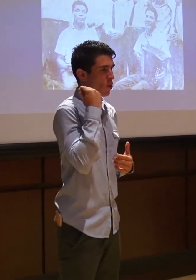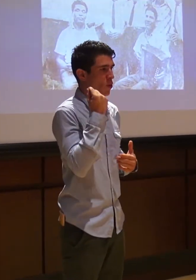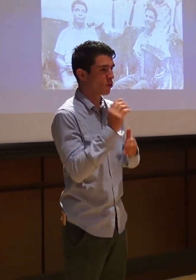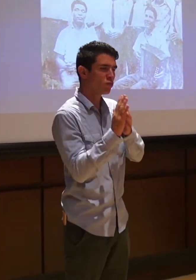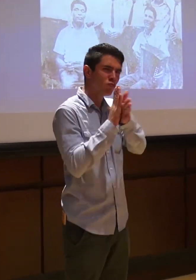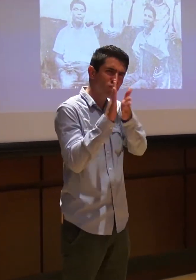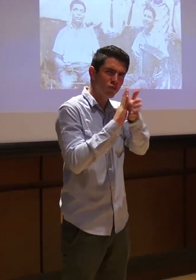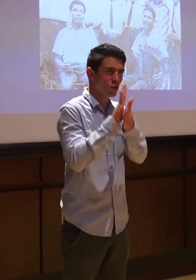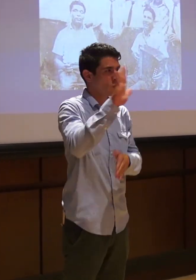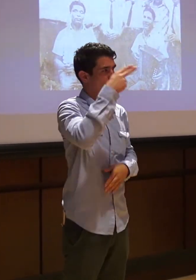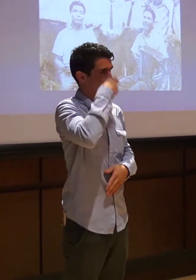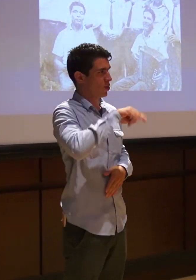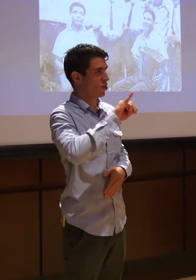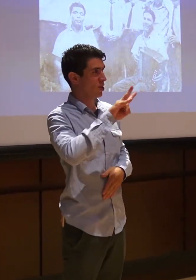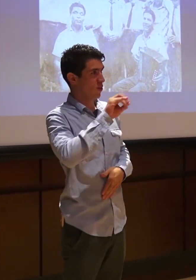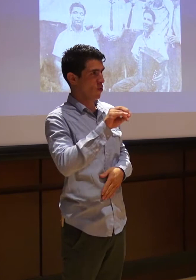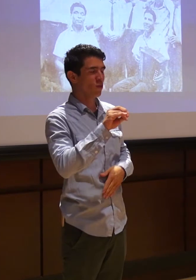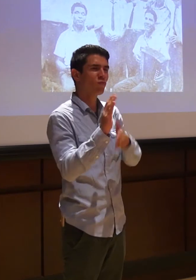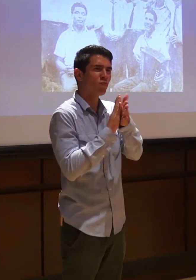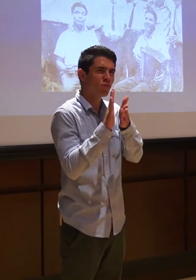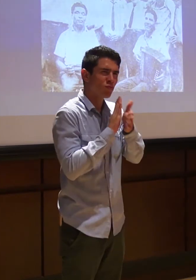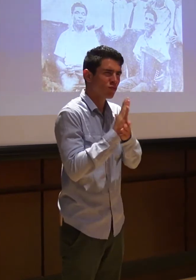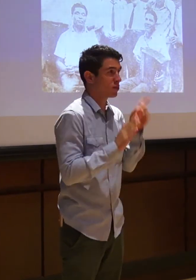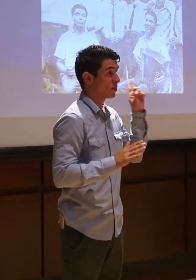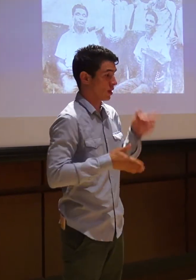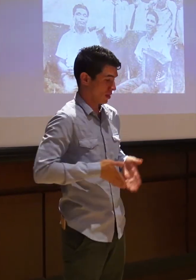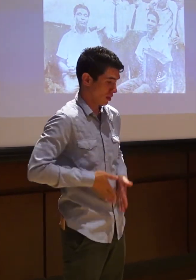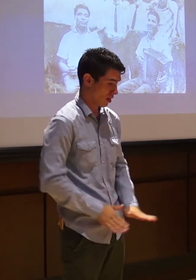Este es un grupo representativo con quien él estaba. Su hijo, Ivo Díaz,